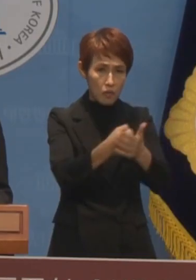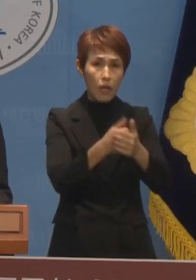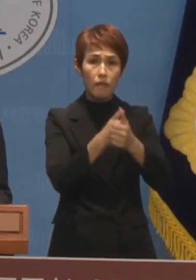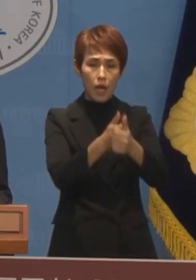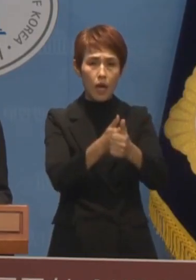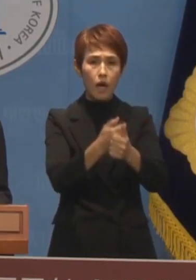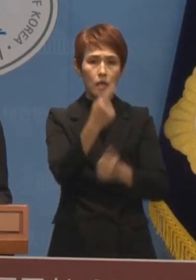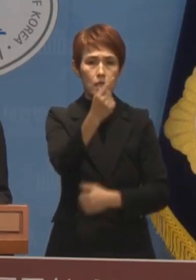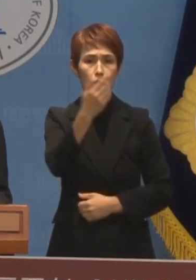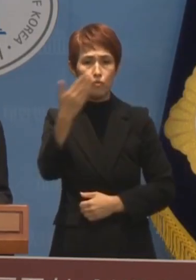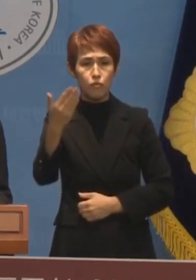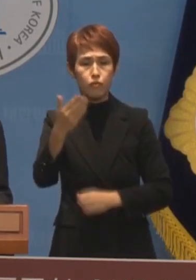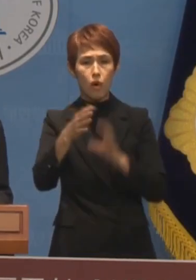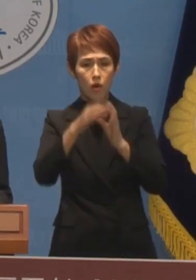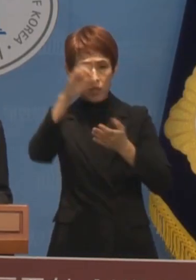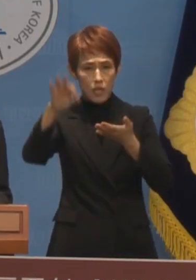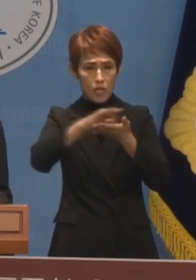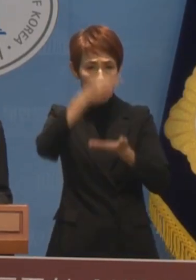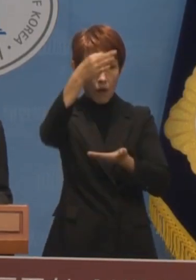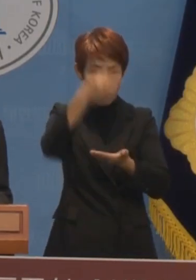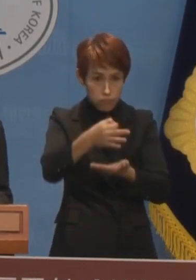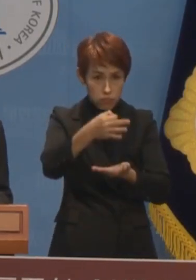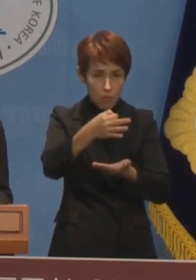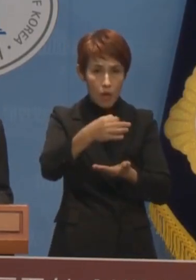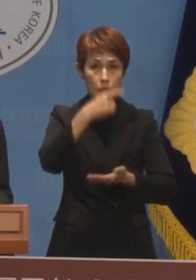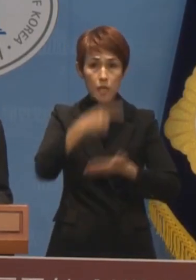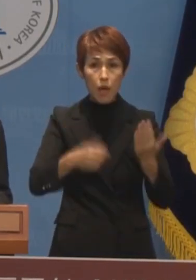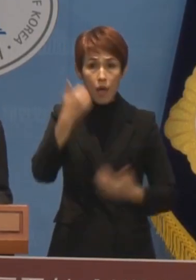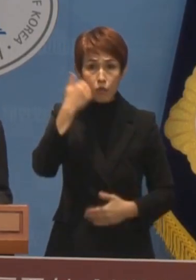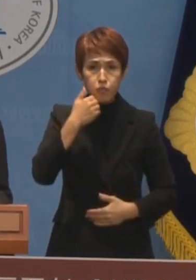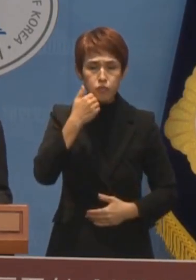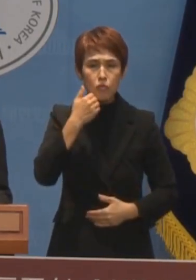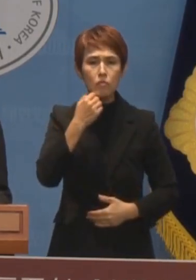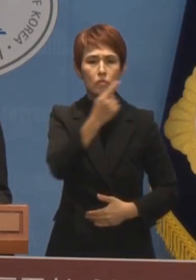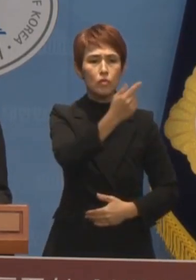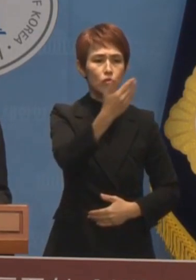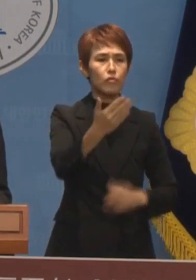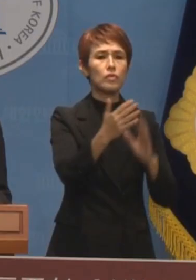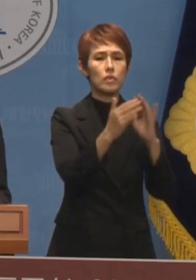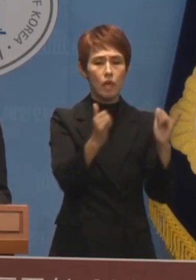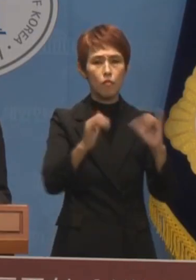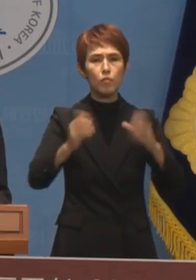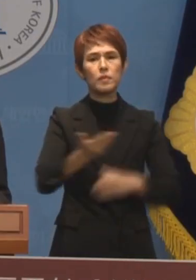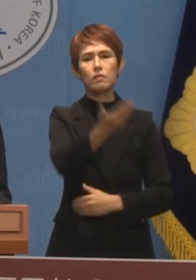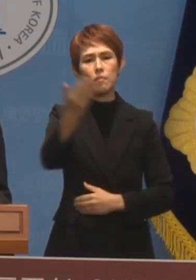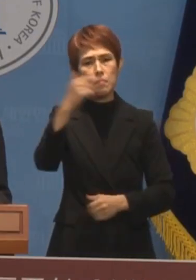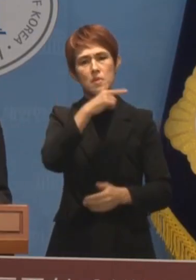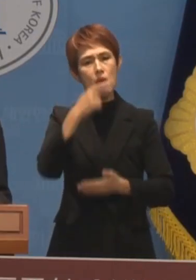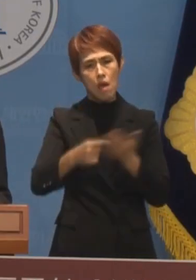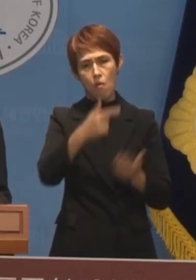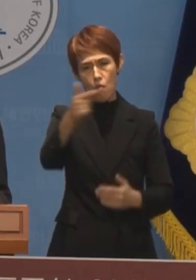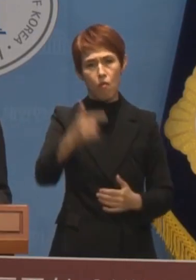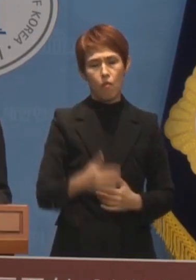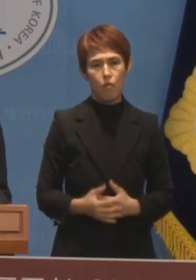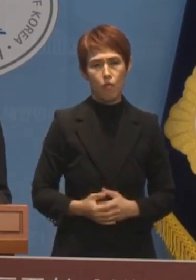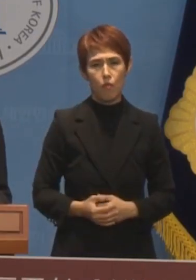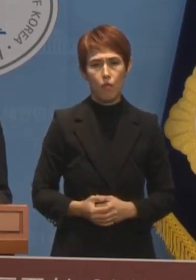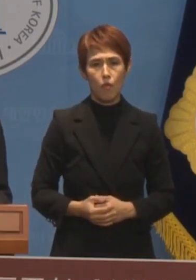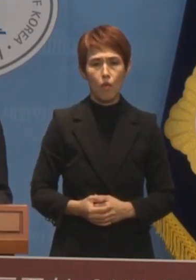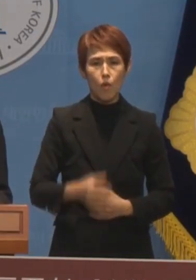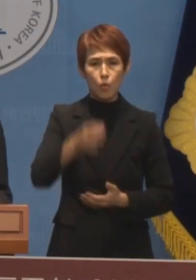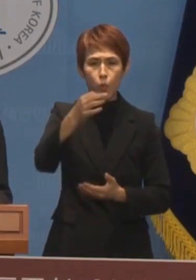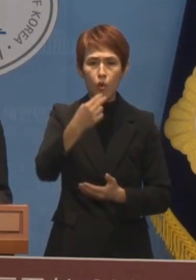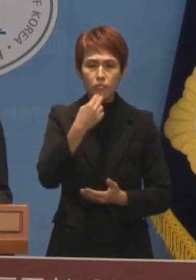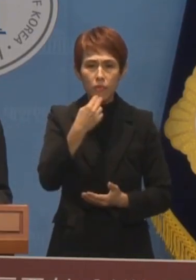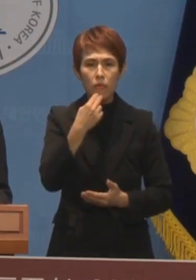쓸 예산이 줄어든다면 그 피해는 고스란히 소방관과 국민에게 돌아갈 것입니다. 돈이 없어